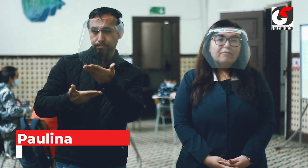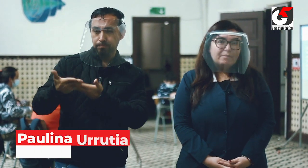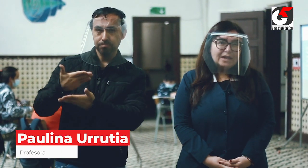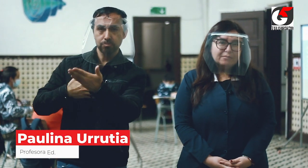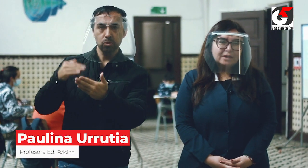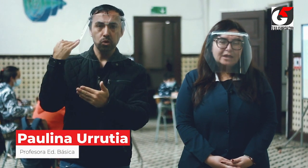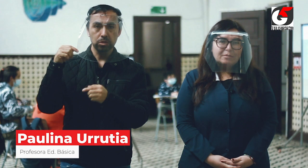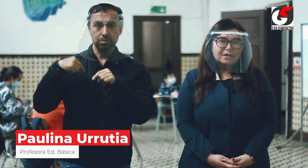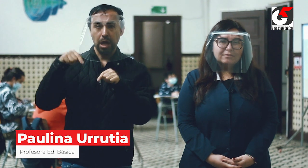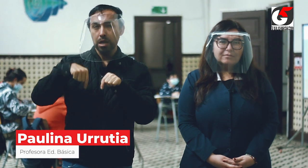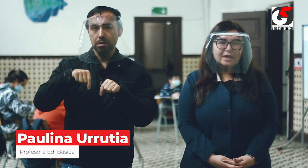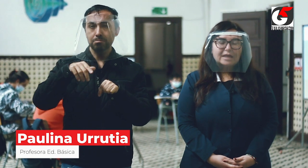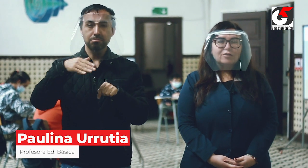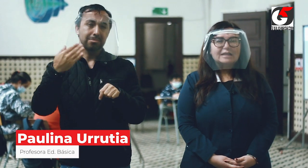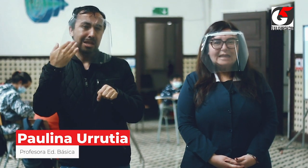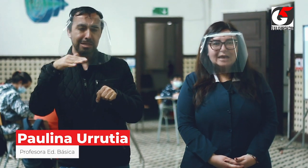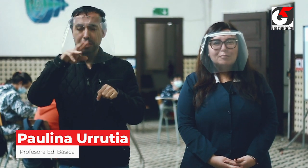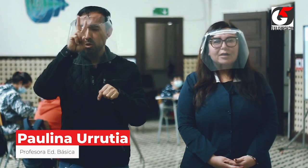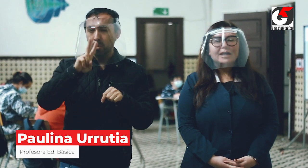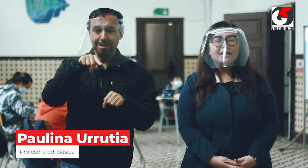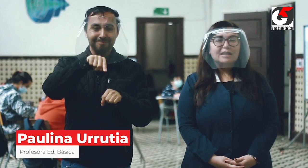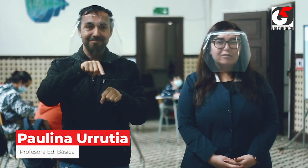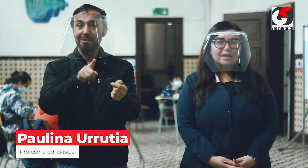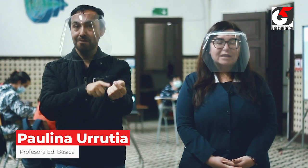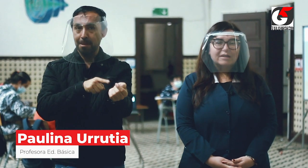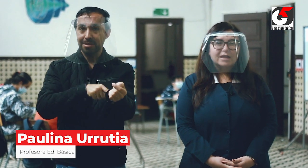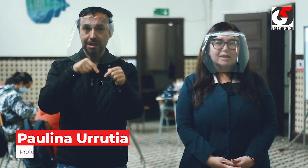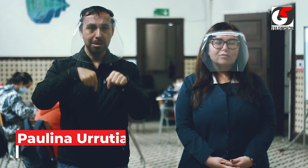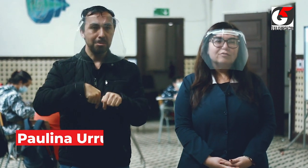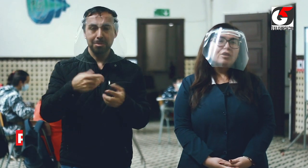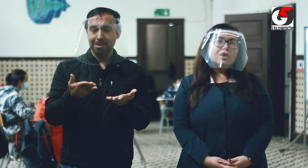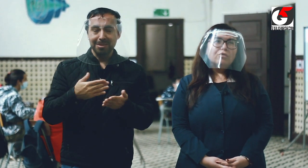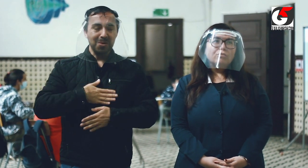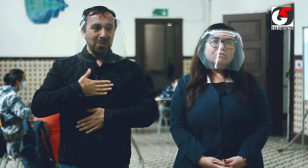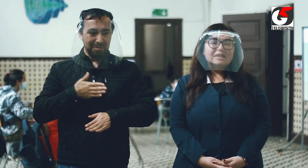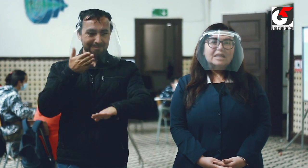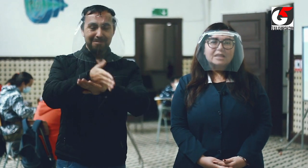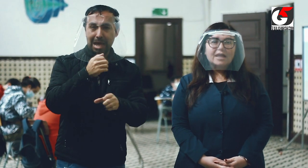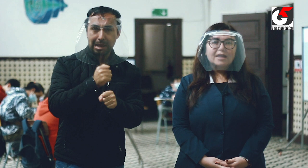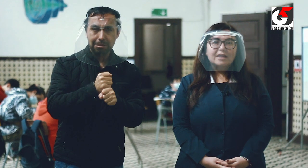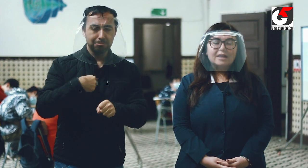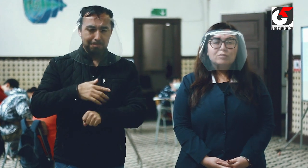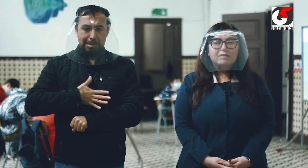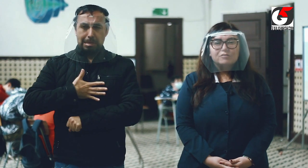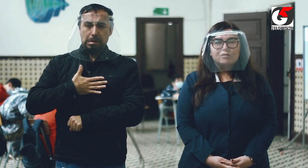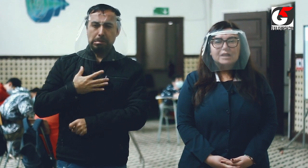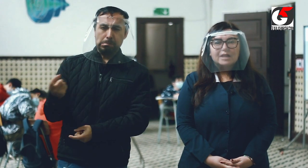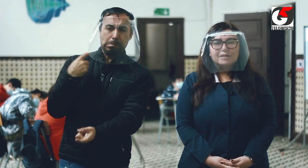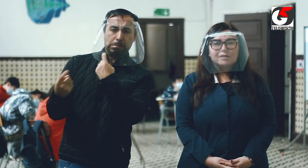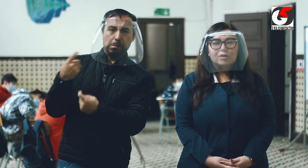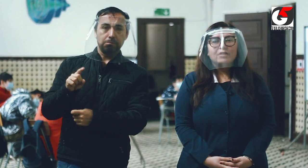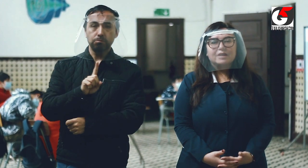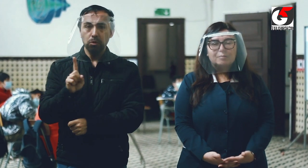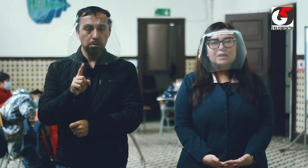Es una familia prácticamente. Aquí nos extrañamos, acá es rico venir a trabajar. No, uno no siente que está en un trabajo, sino que